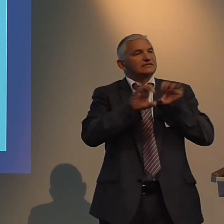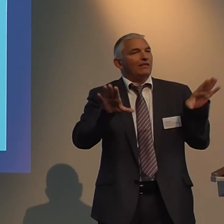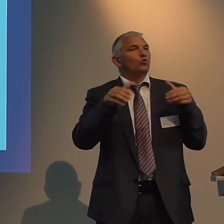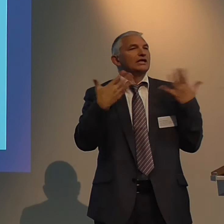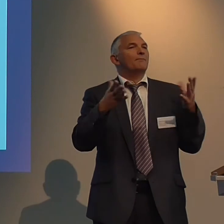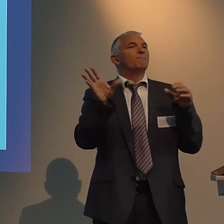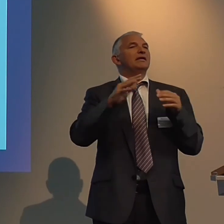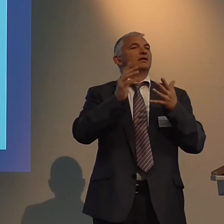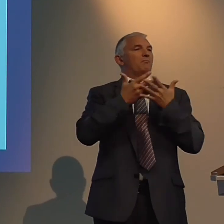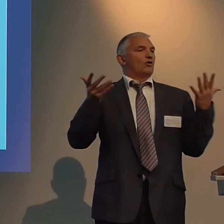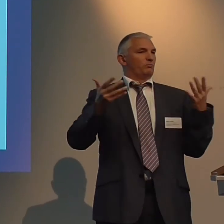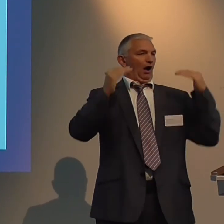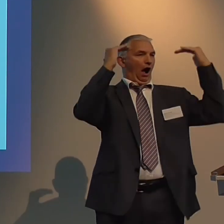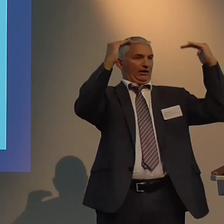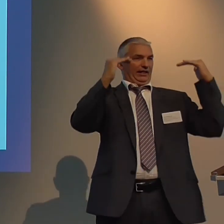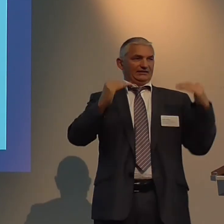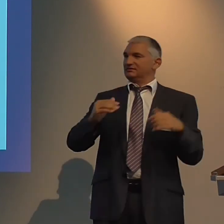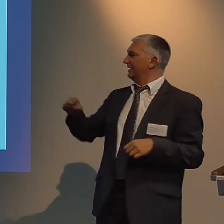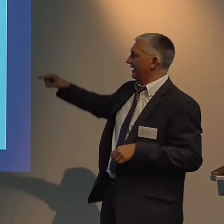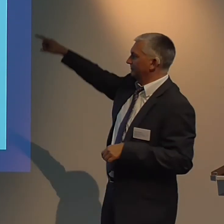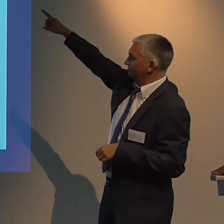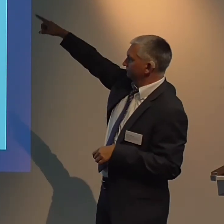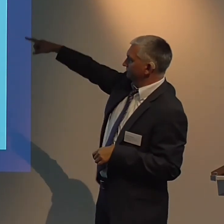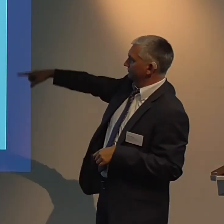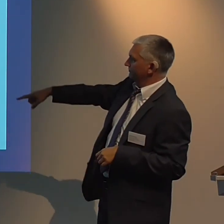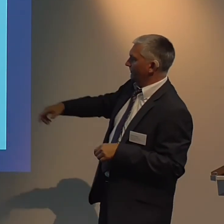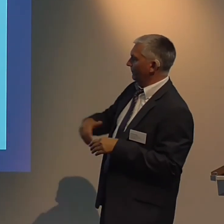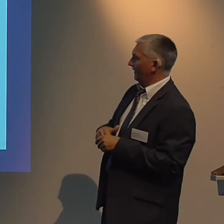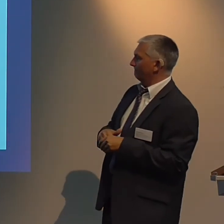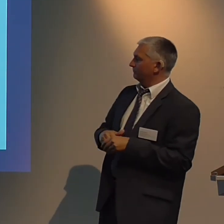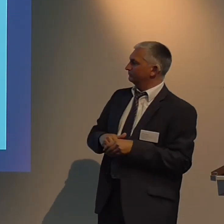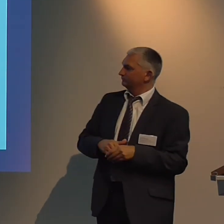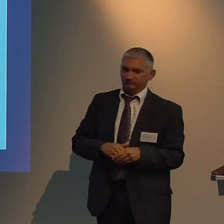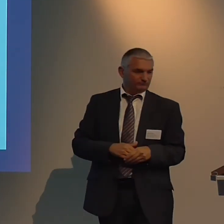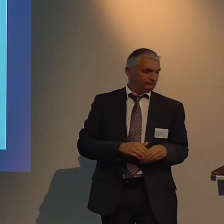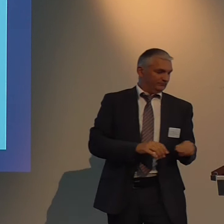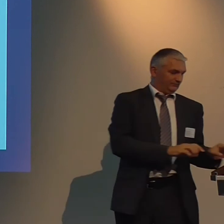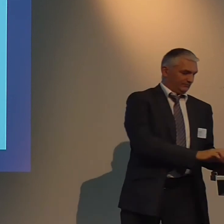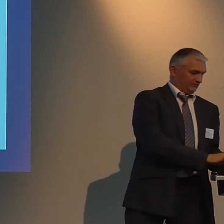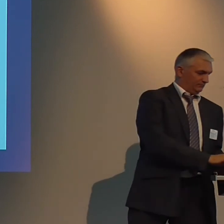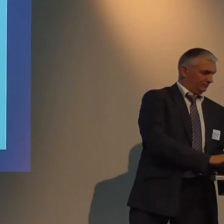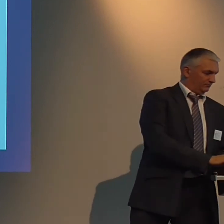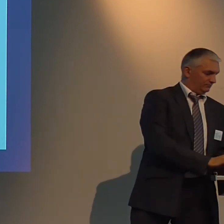Ich habe nochmal geguckt, welche Sendungen mit Gebärdensprache gesendet werden und ausgestrahlt werden.